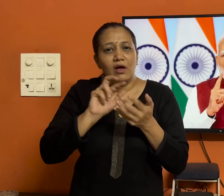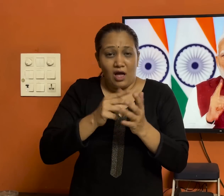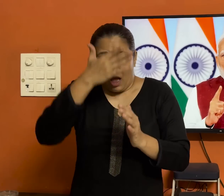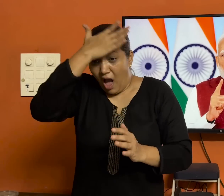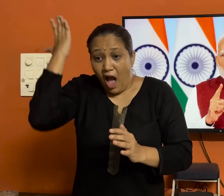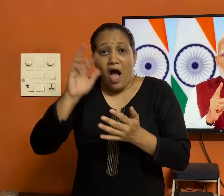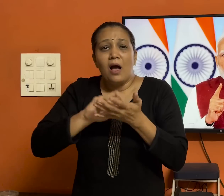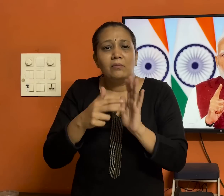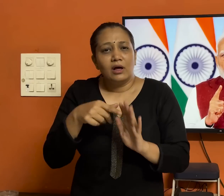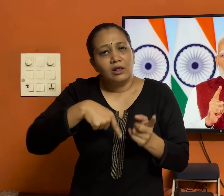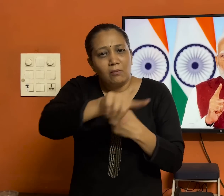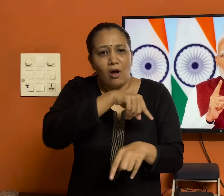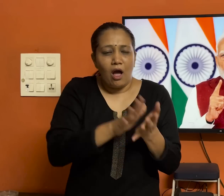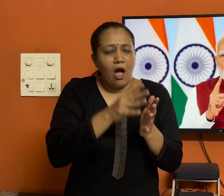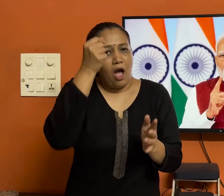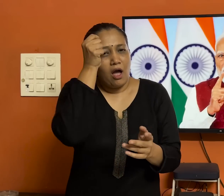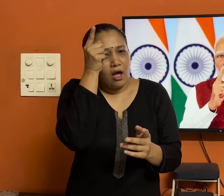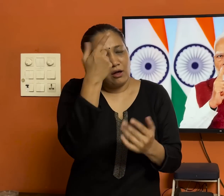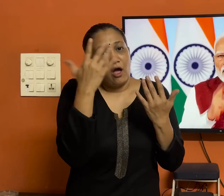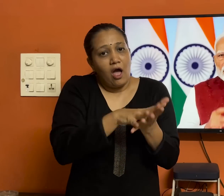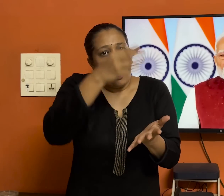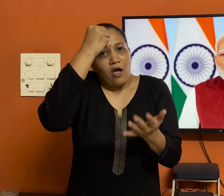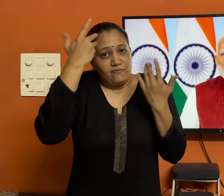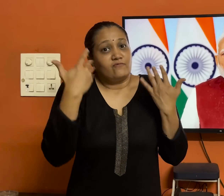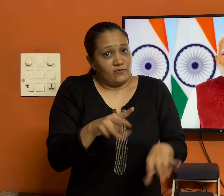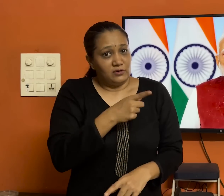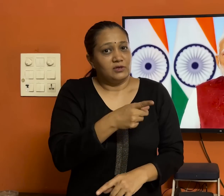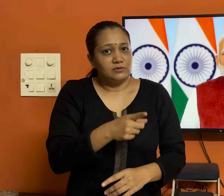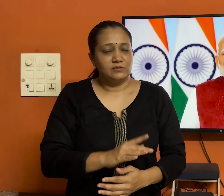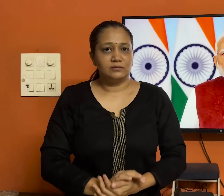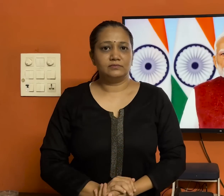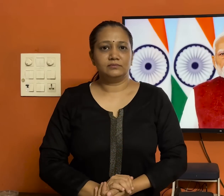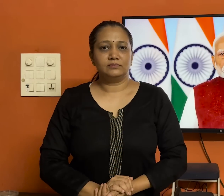सिंदूर हटाने का अंजाम क्या होता है।